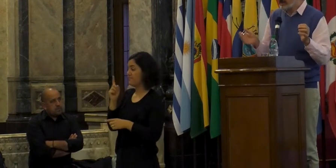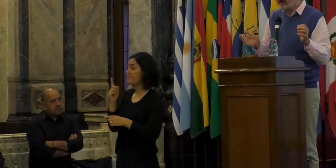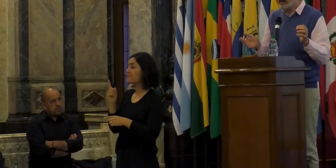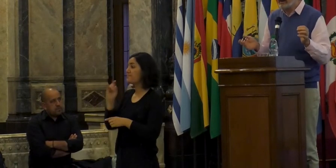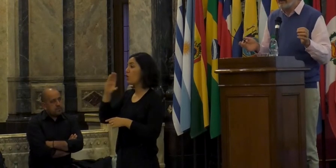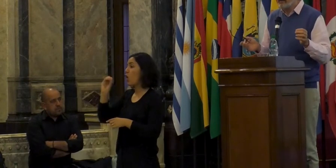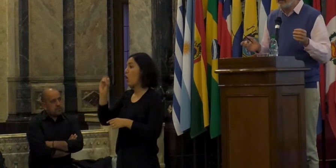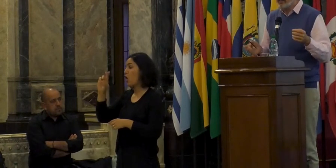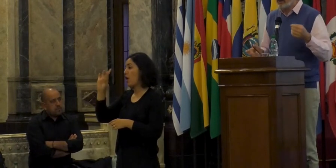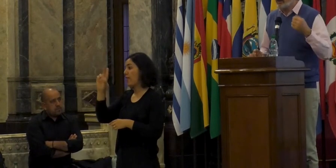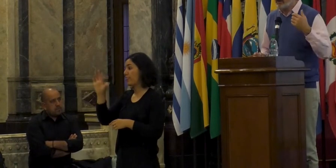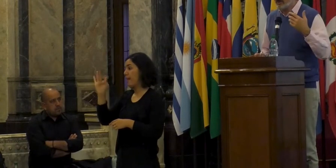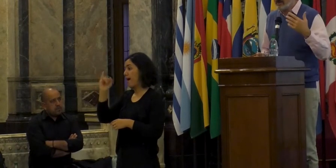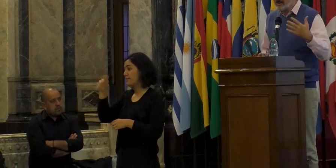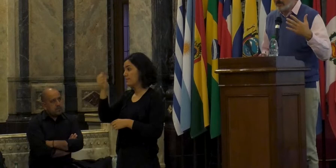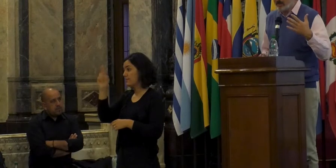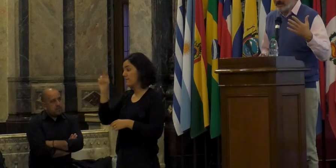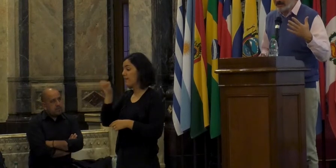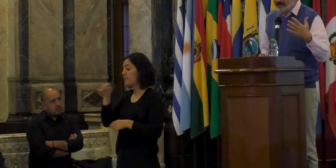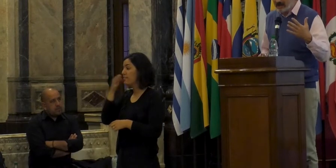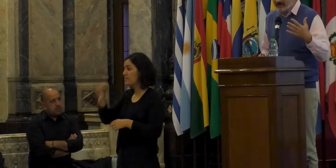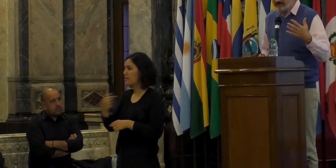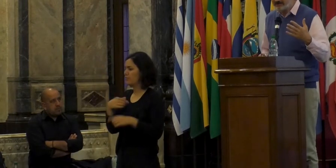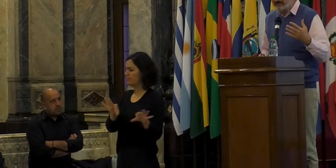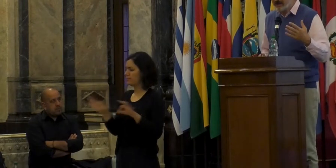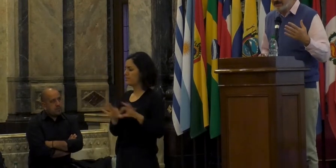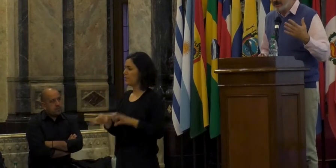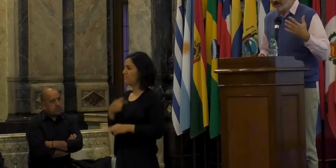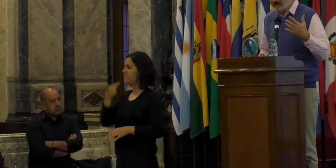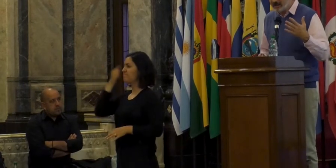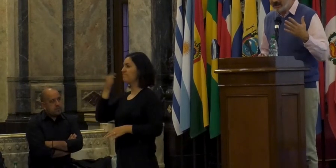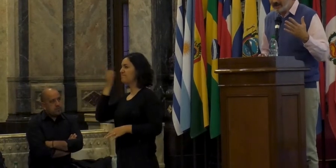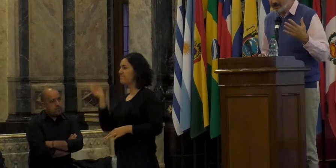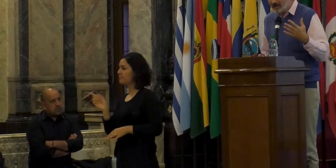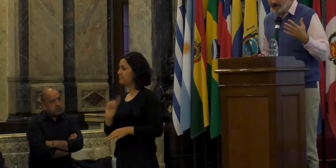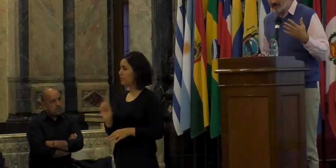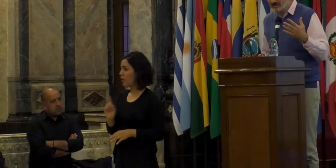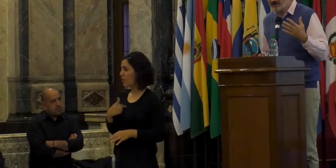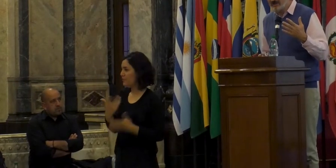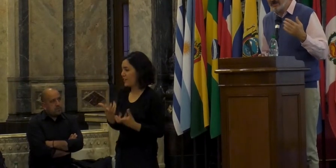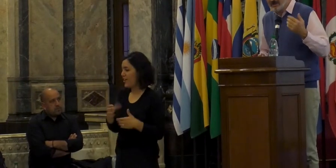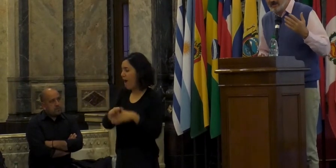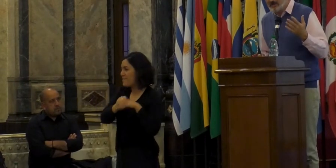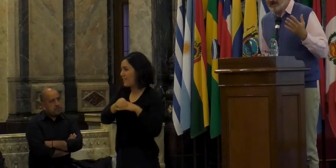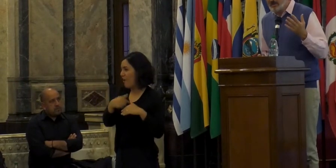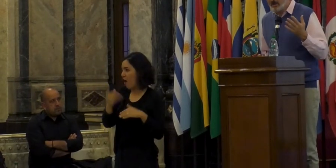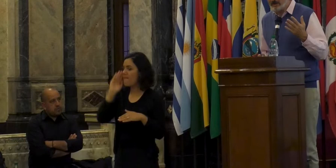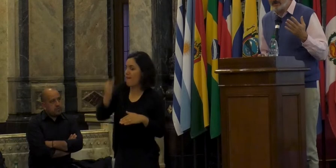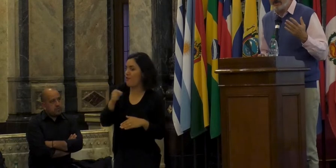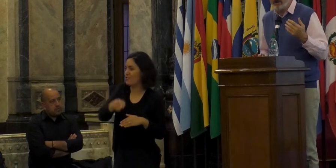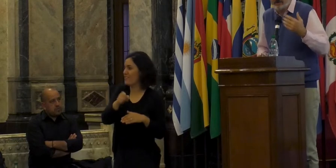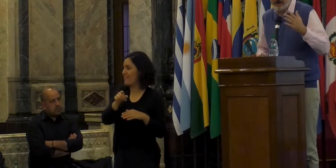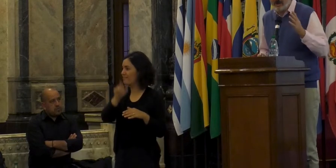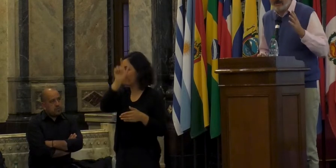Julio Cortázar que uno no cita por pedantería, sino para tener cerca a los amigos. A mí me pasa un poco